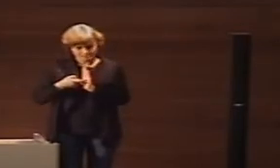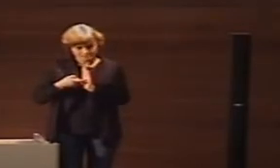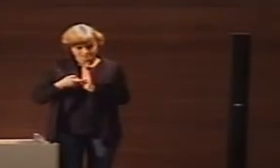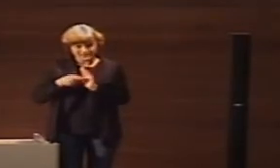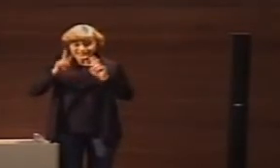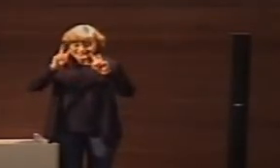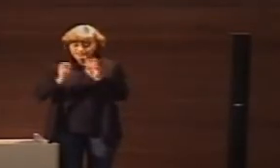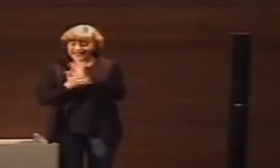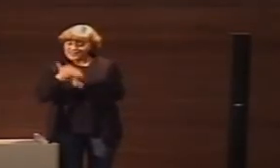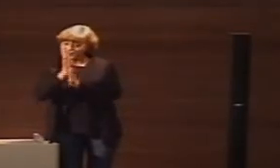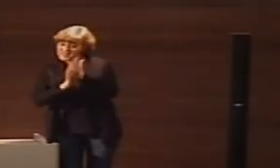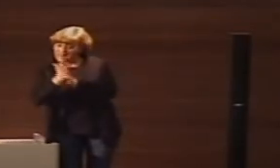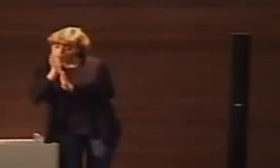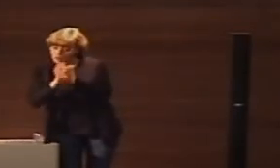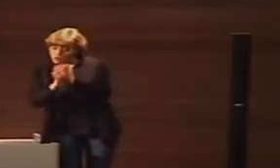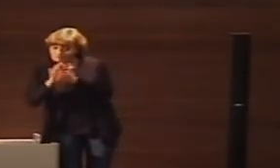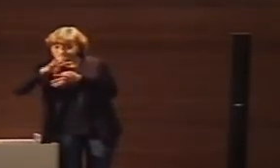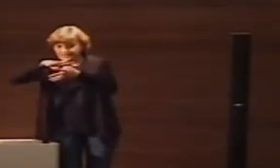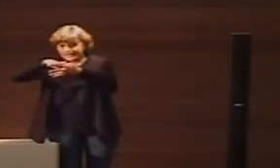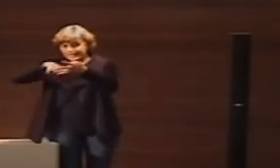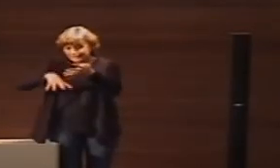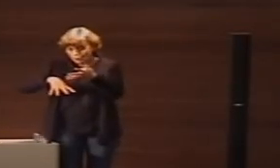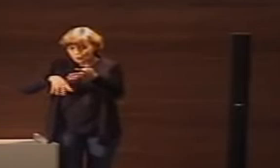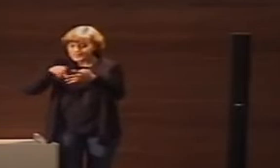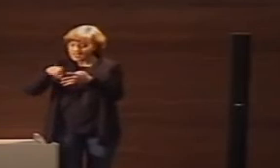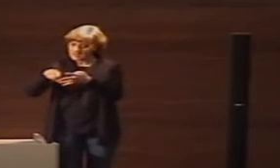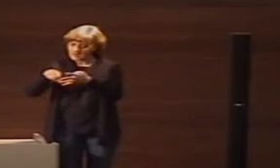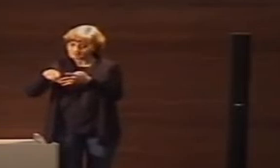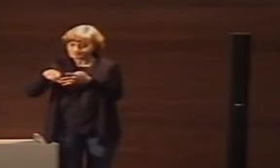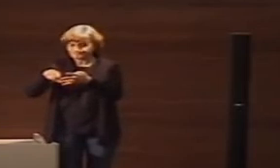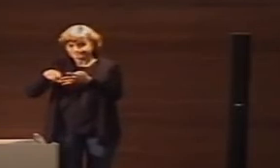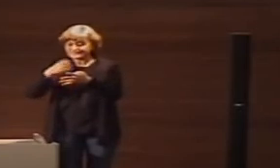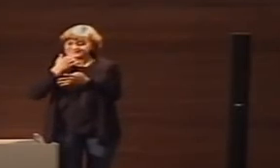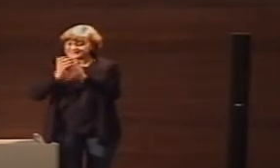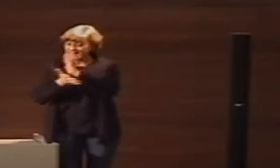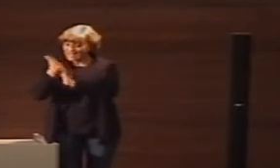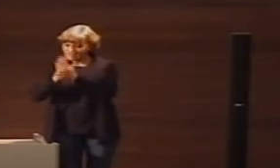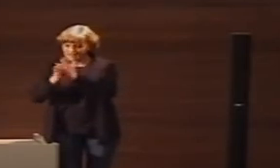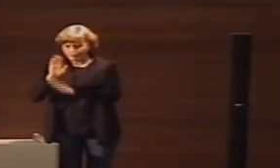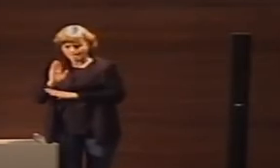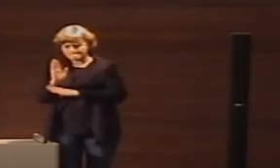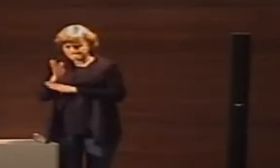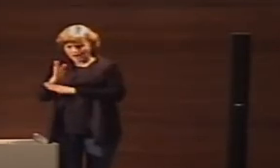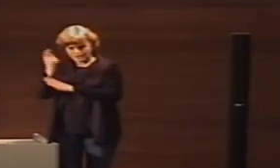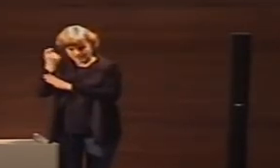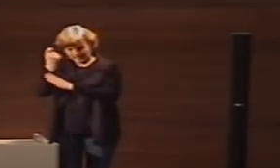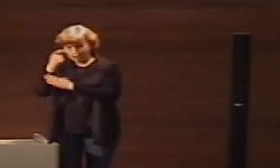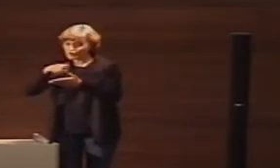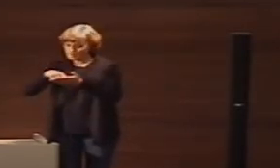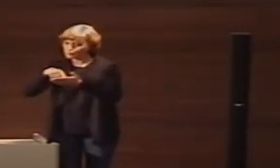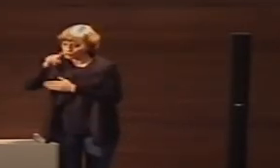la incineración, pues Cataluña es la única comunidad autónoma en el Estado que grava la incineración de residuos municipales con un impuesto.